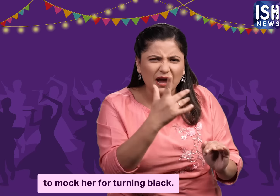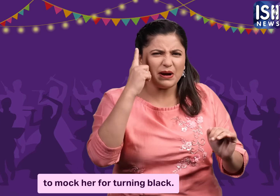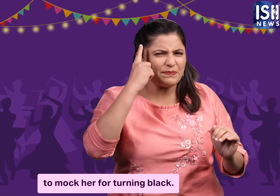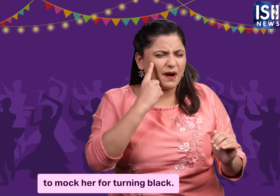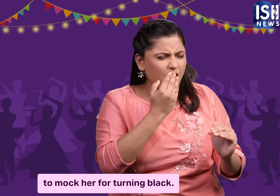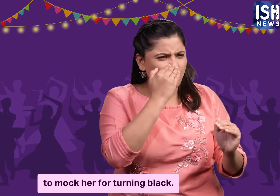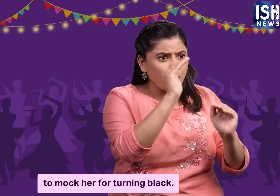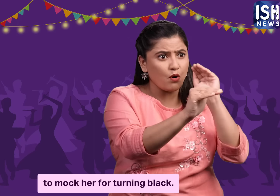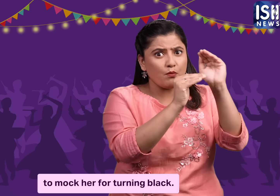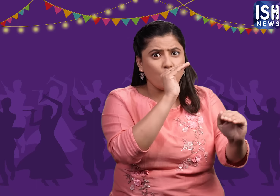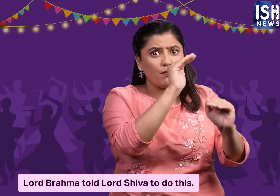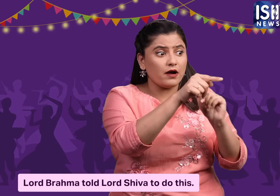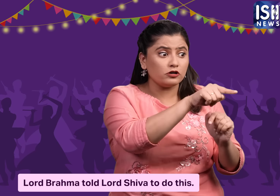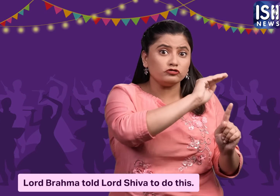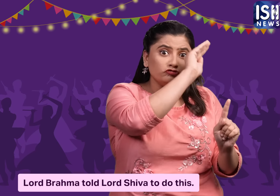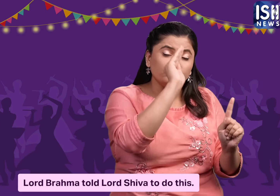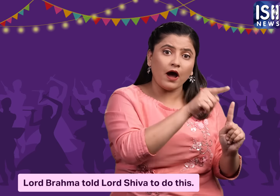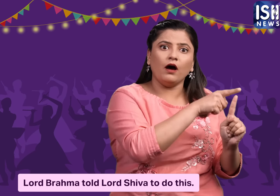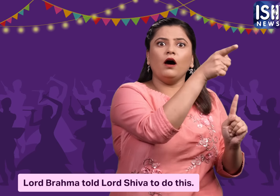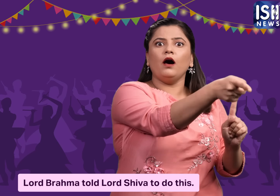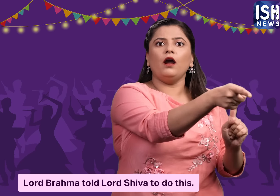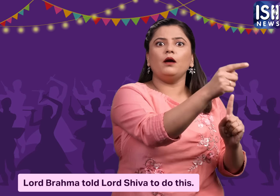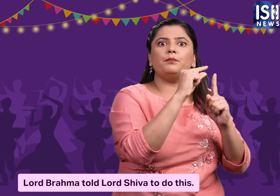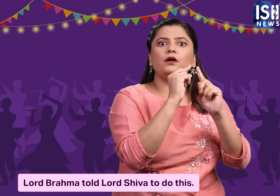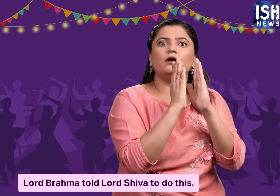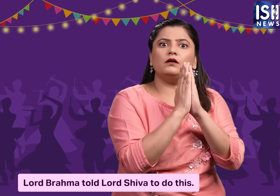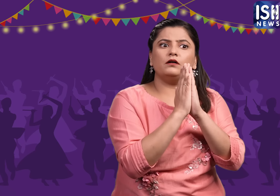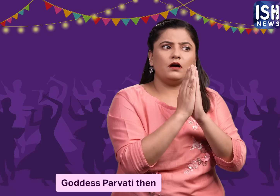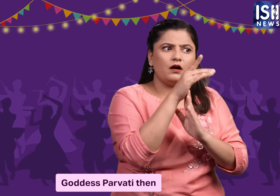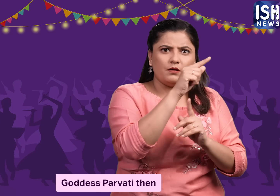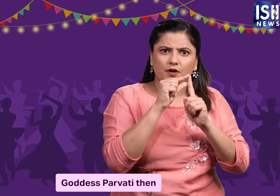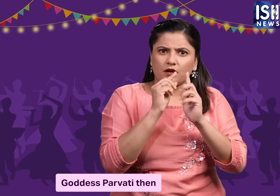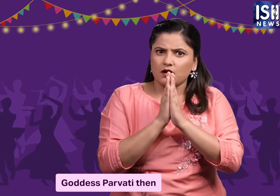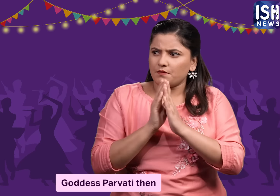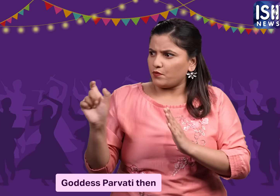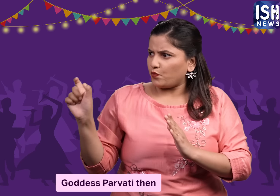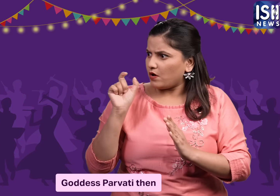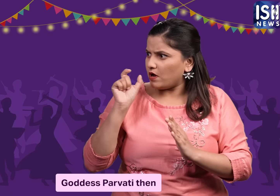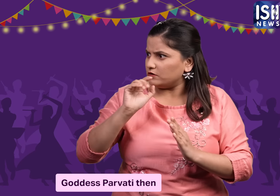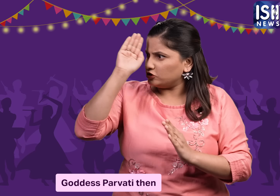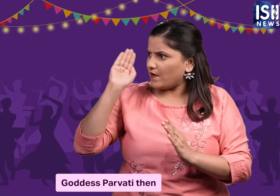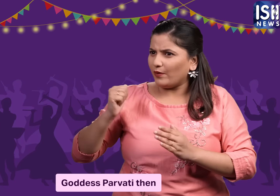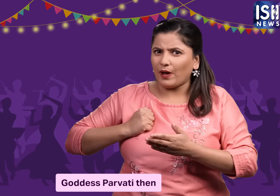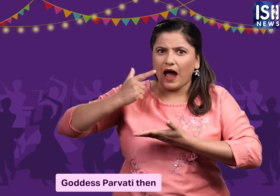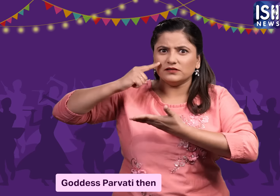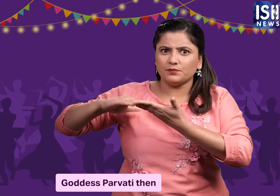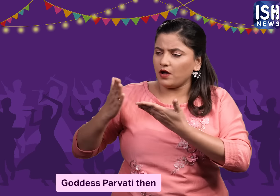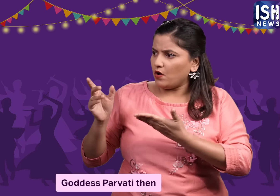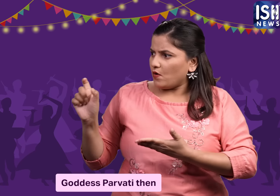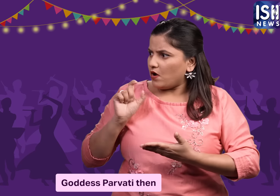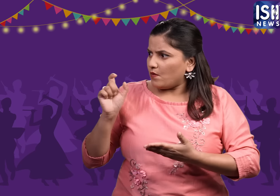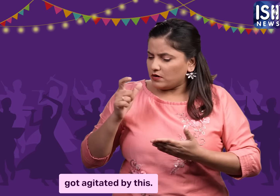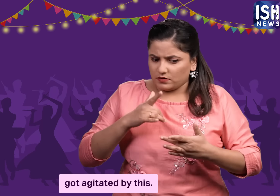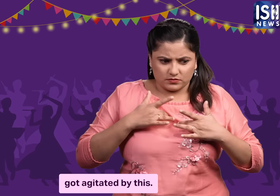दी। ब्रह्मदेव ने भगवान शिव को ऐसा करने के लिए कहा। तब देवी पार्वती